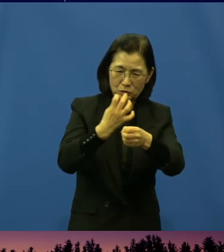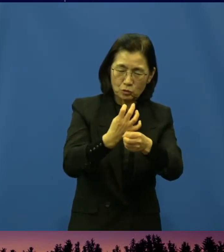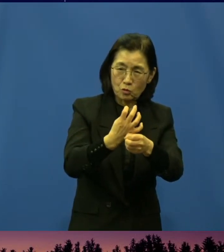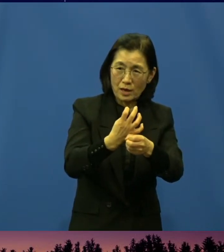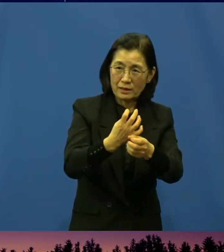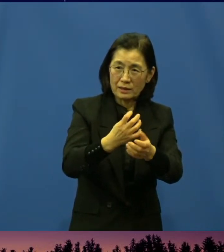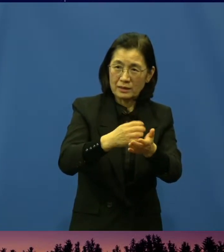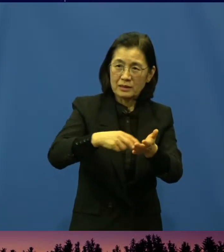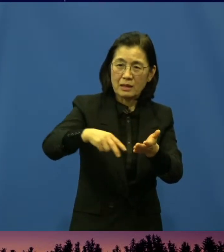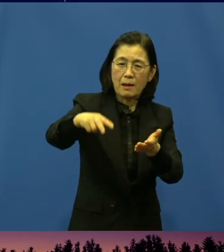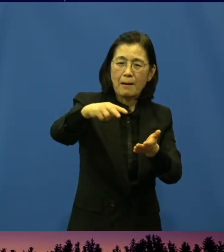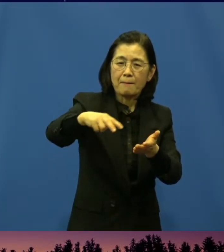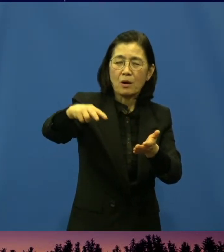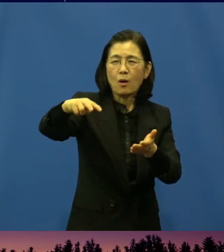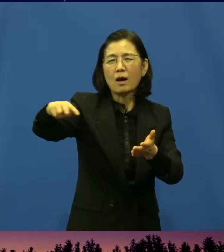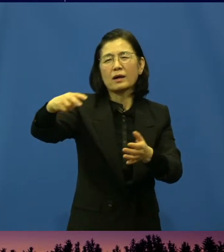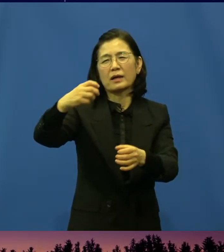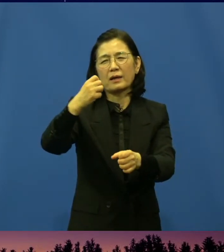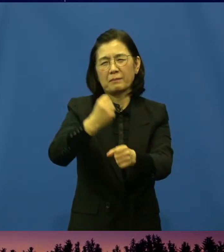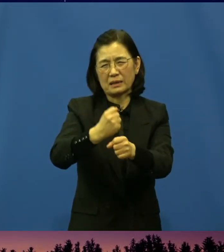열흘이면 갈 수 있는데 40년이